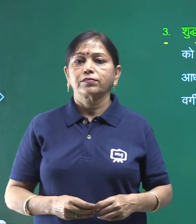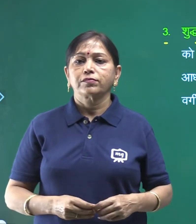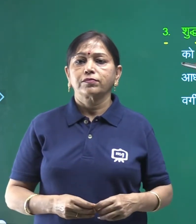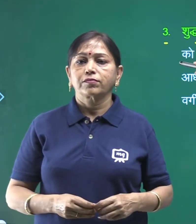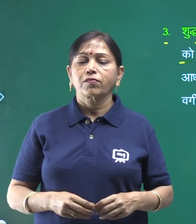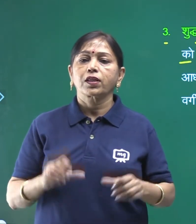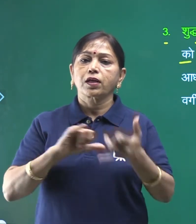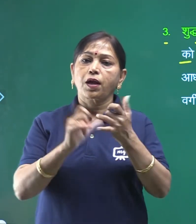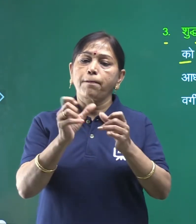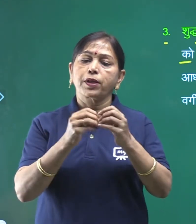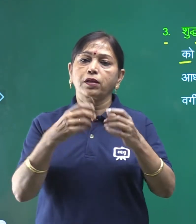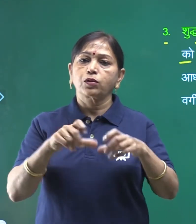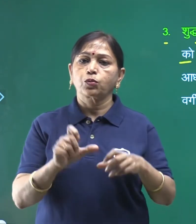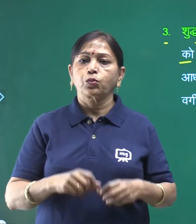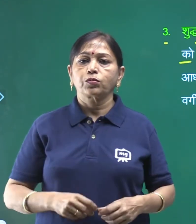पदार्थों को